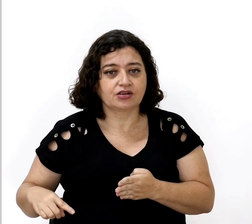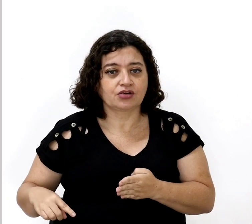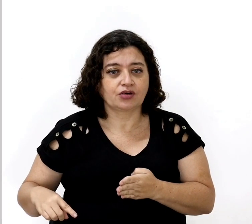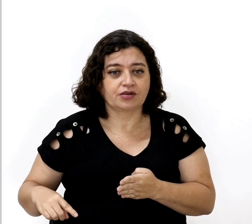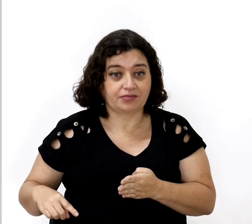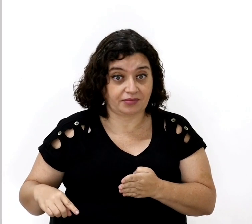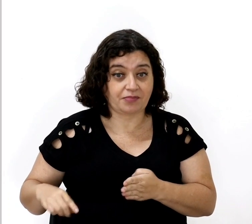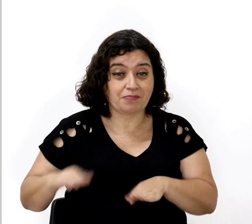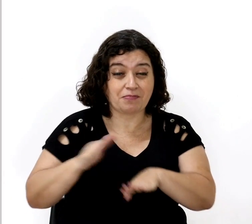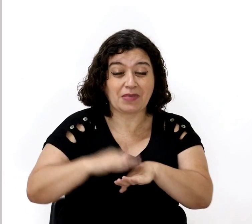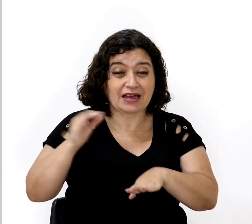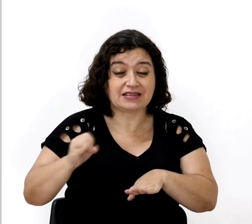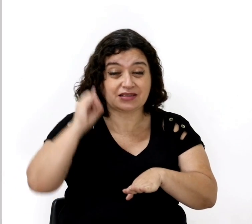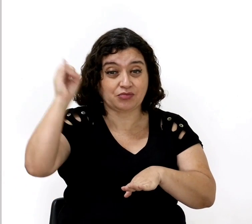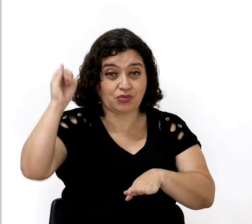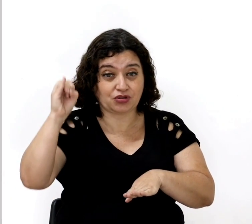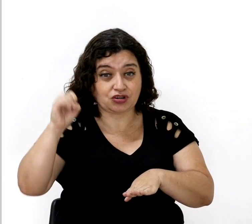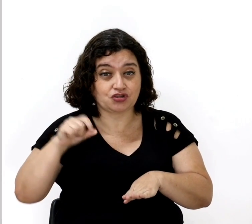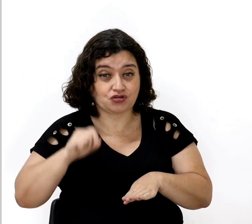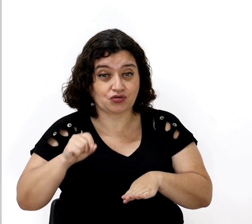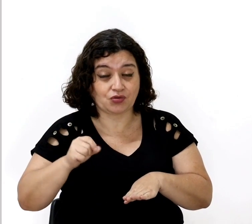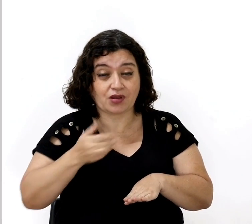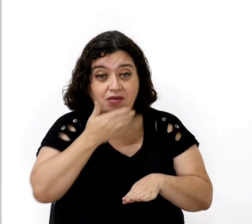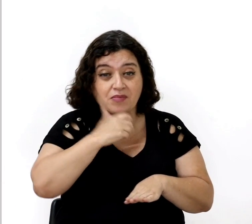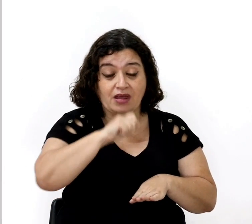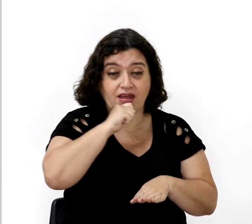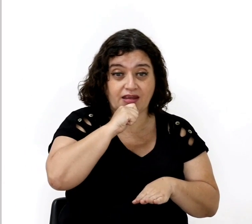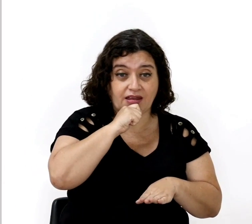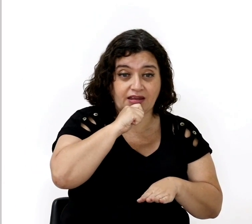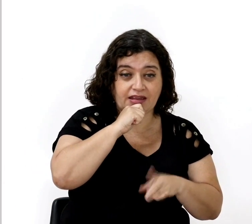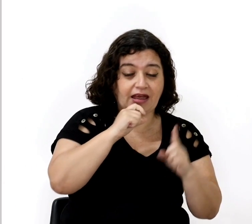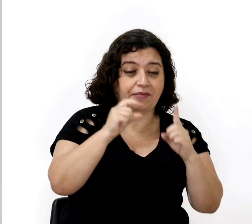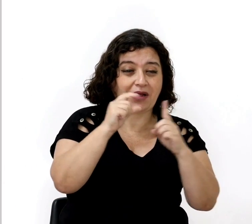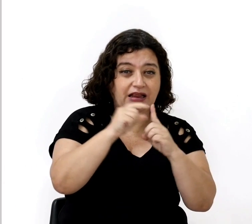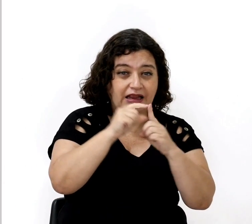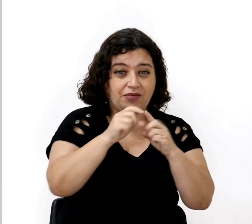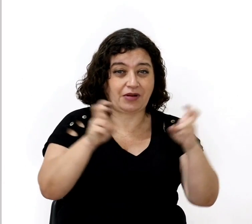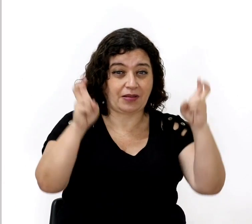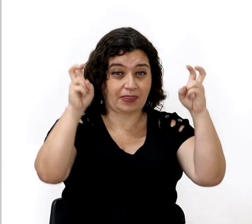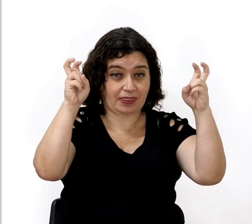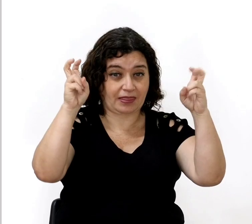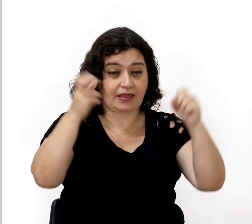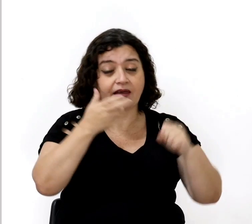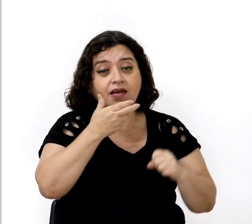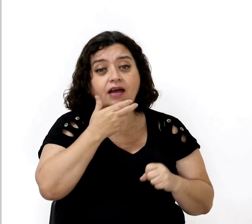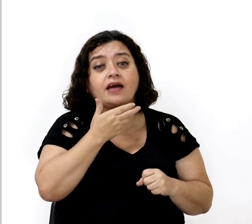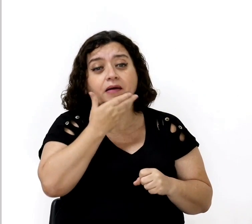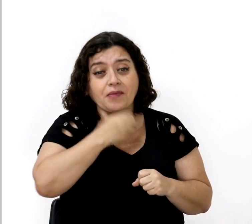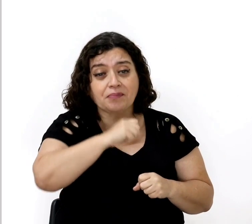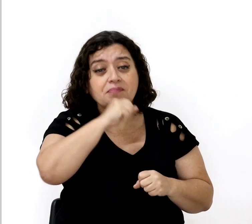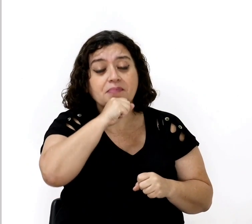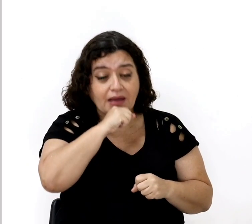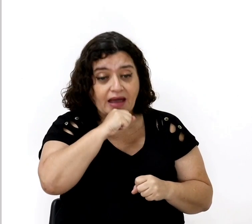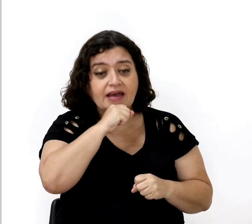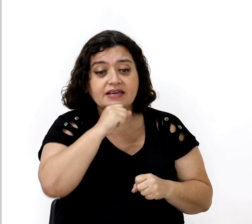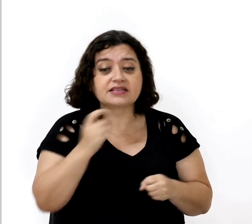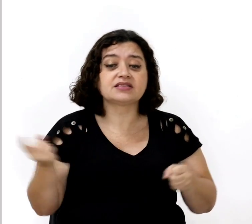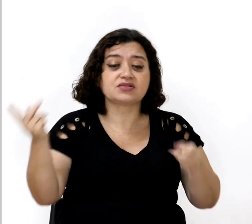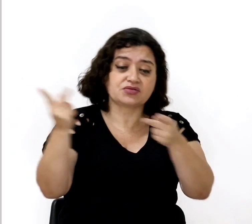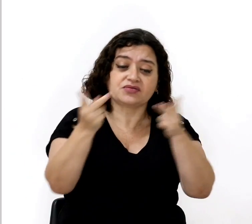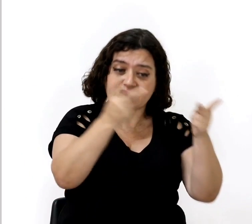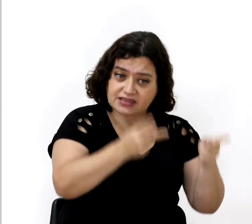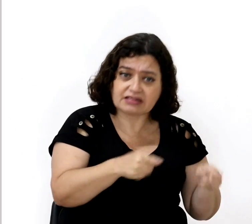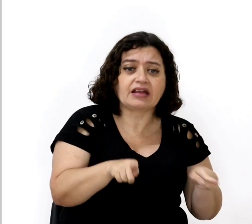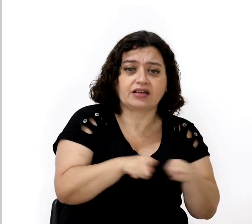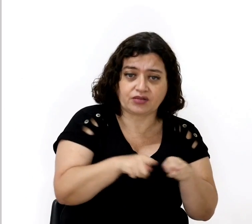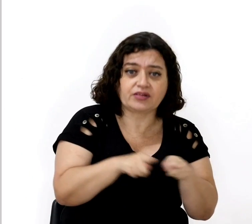próprios pais. A gente colocou uma palavra assim, você tem um pai, foi o título. E até pais vieram e naquele dia teve